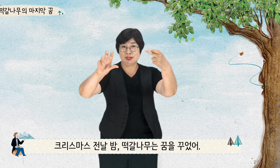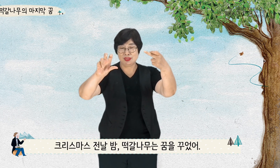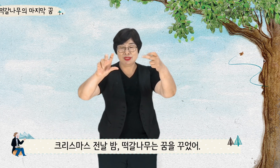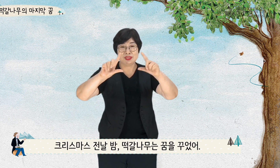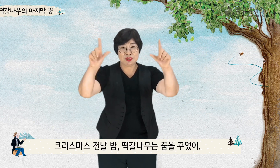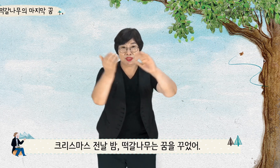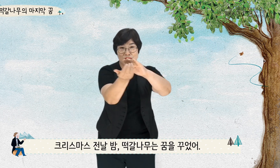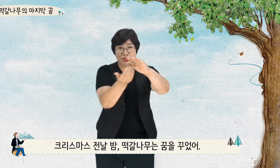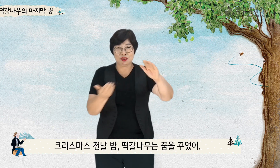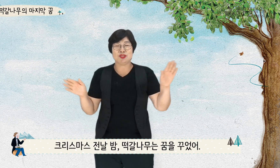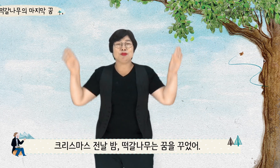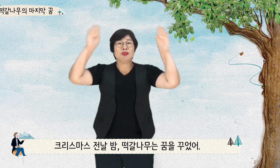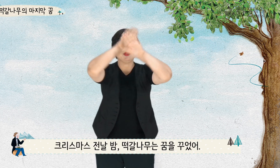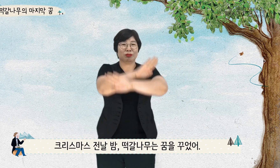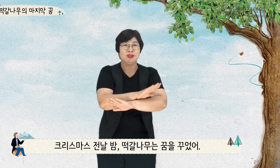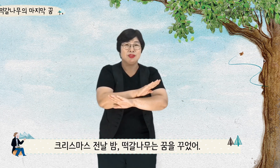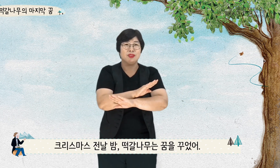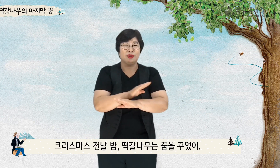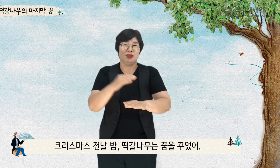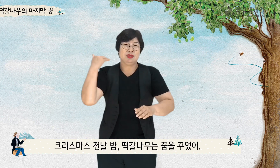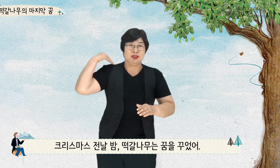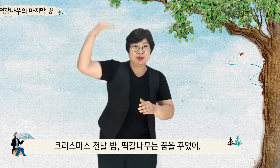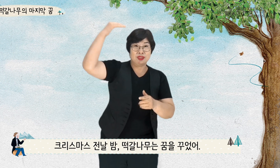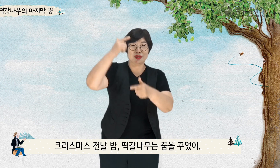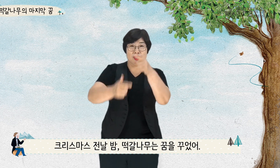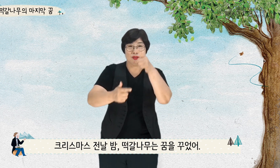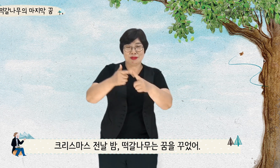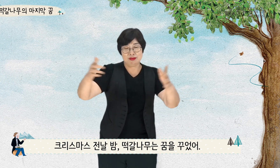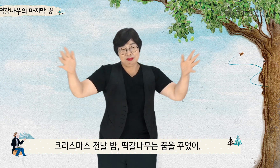크리스마스 전날 밤 떡갈나무는 꿈을 꾸었어.